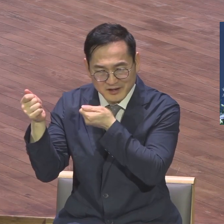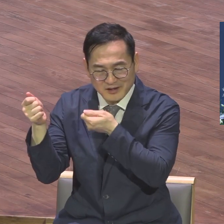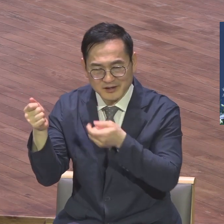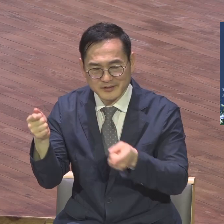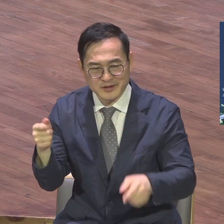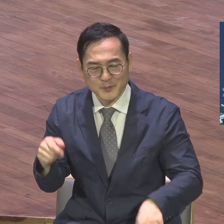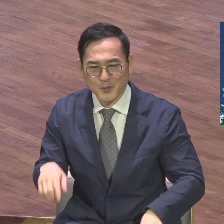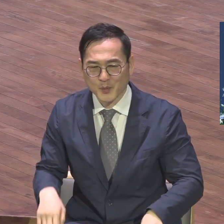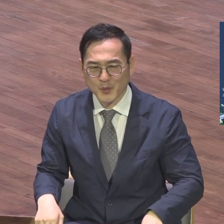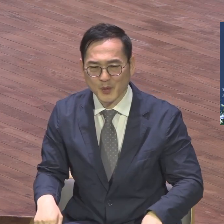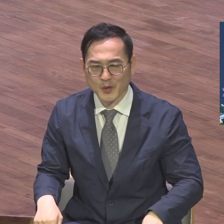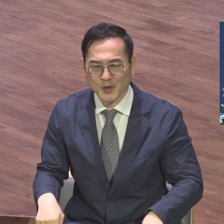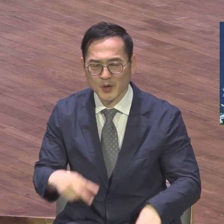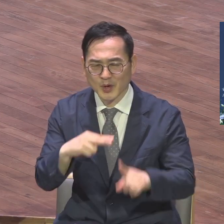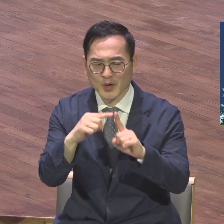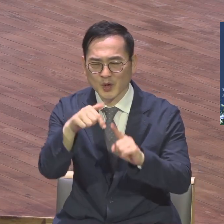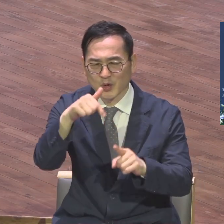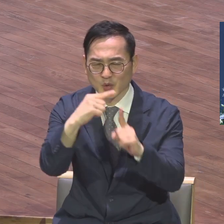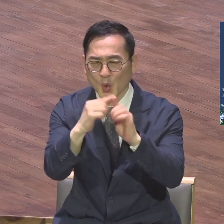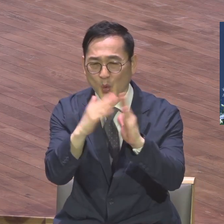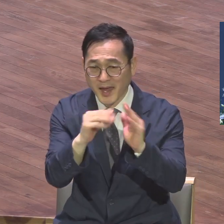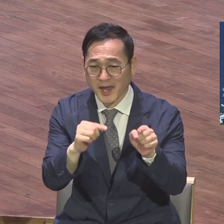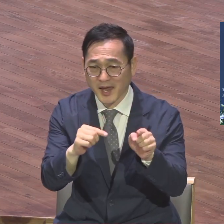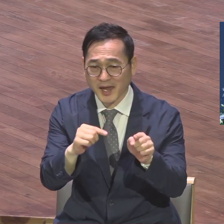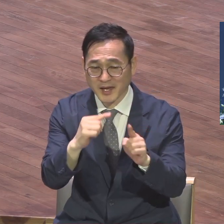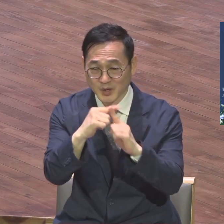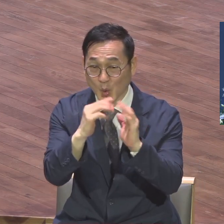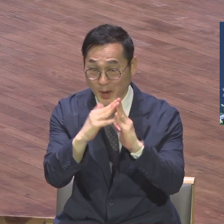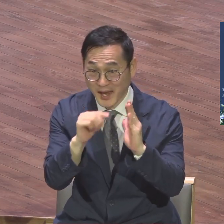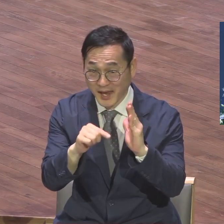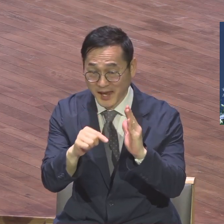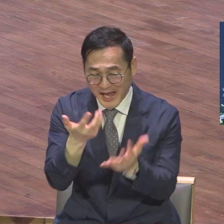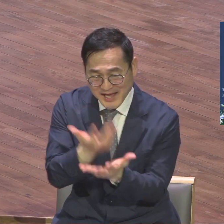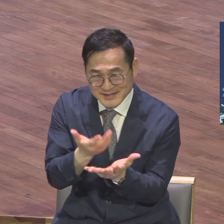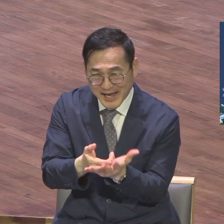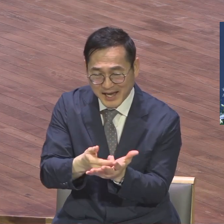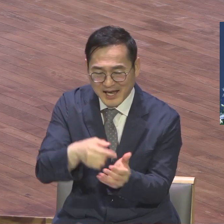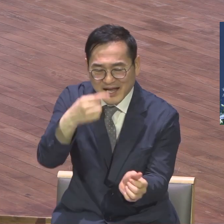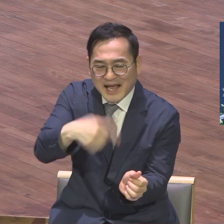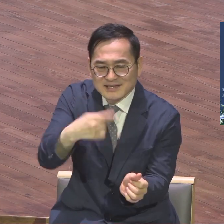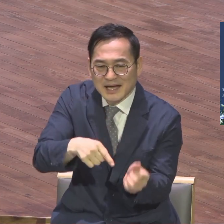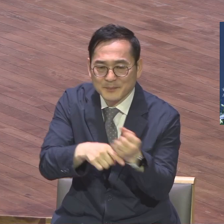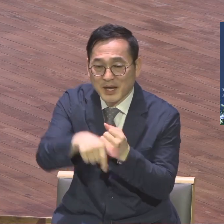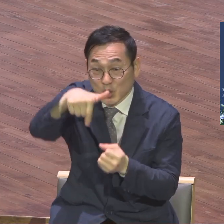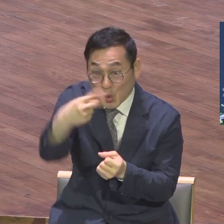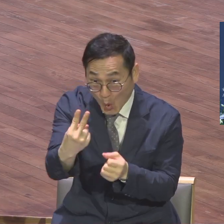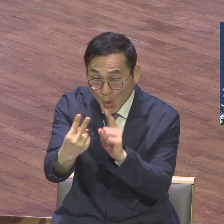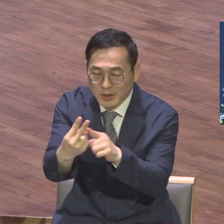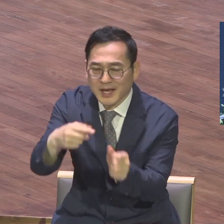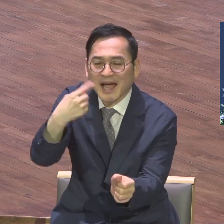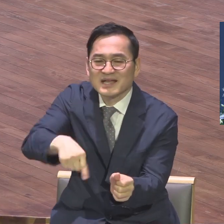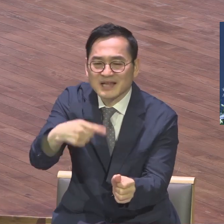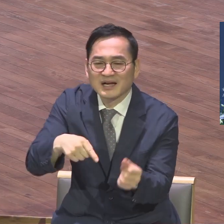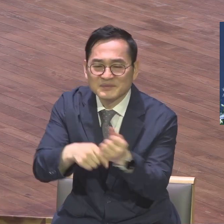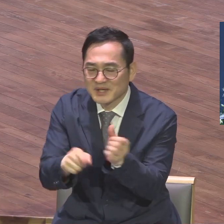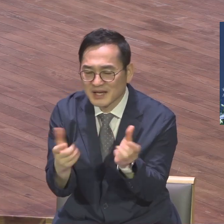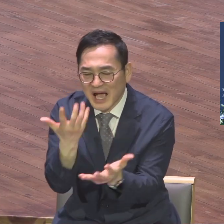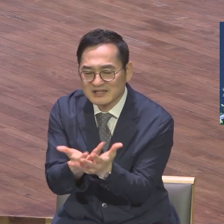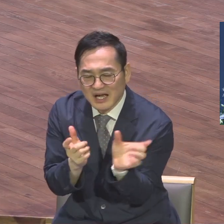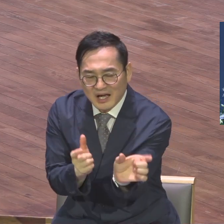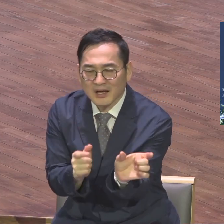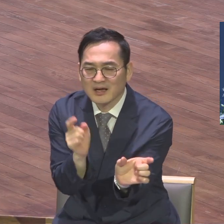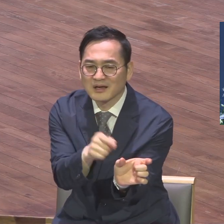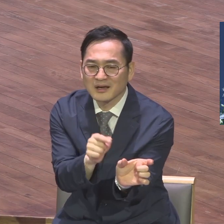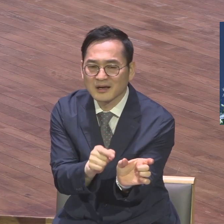때 교자를 가르칠 교자로 썼기 때문이다. 그러면서 이 교회의